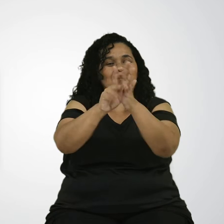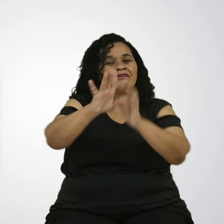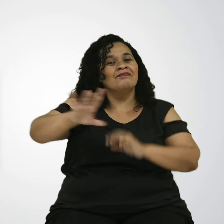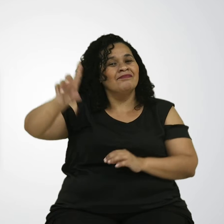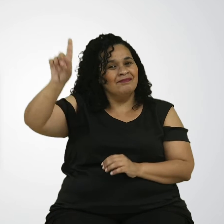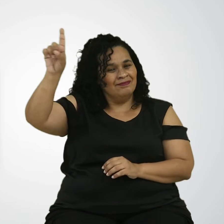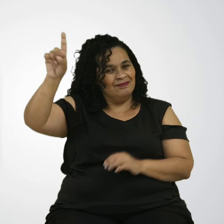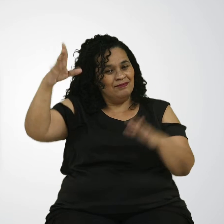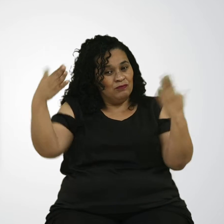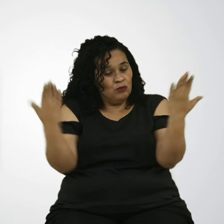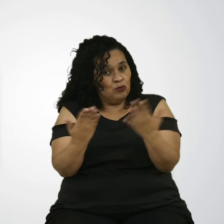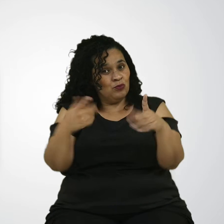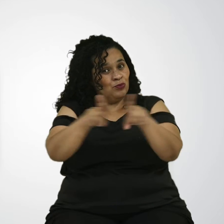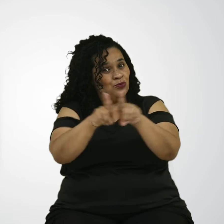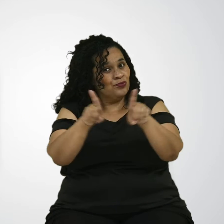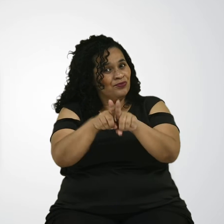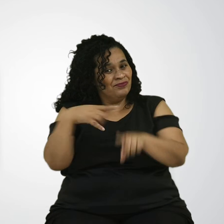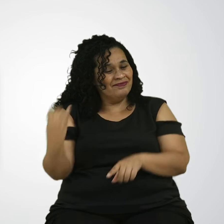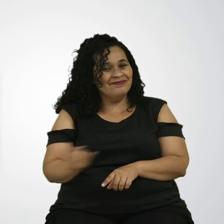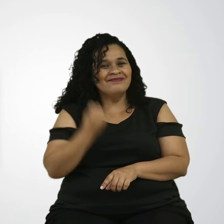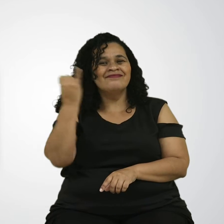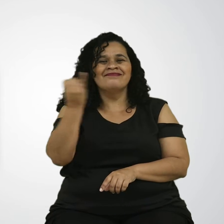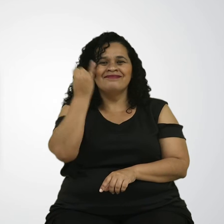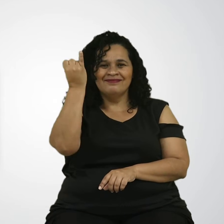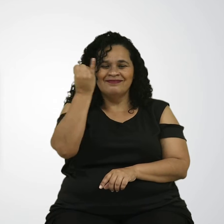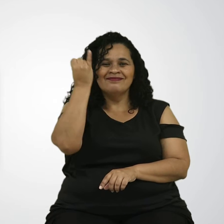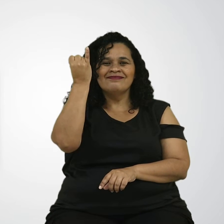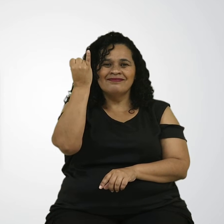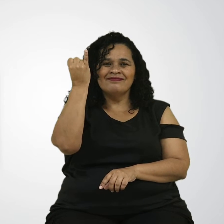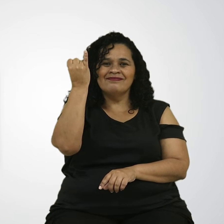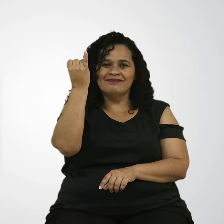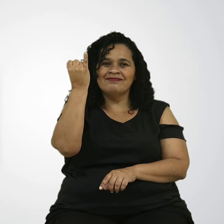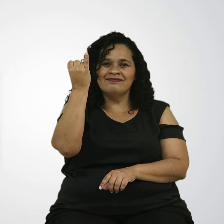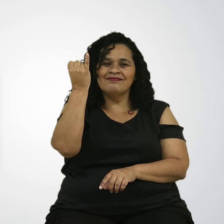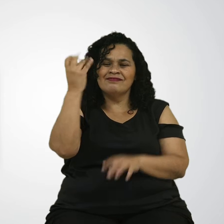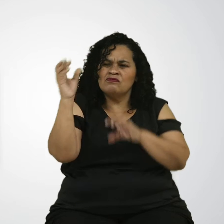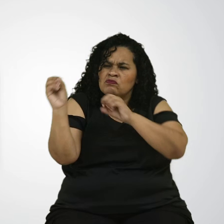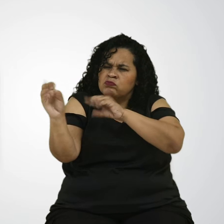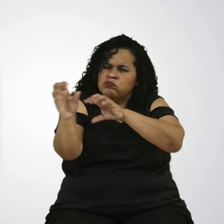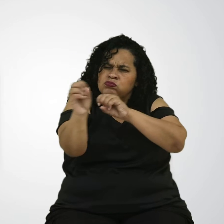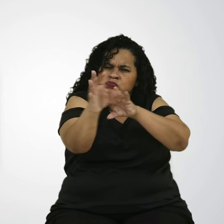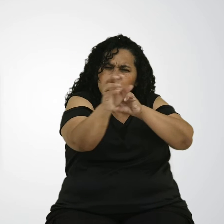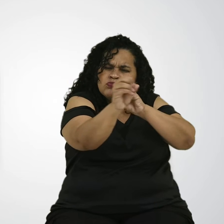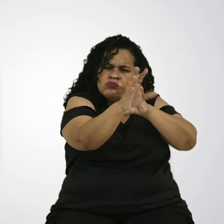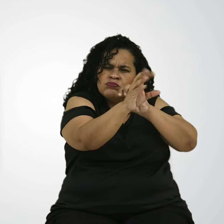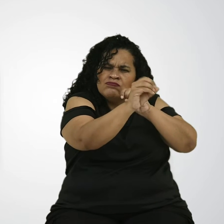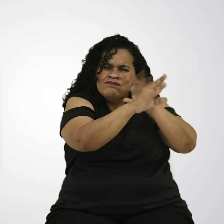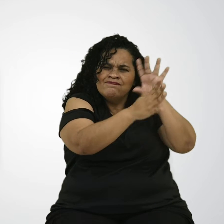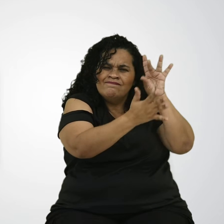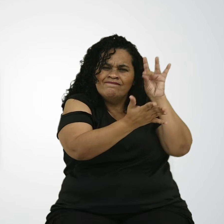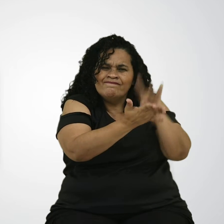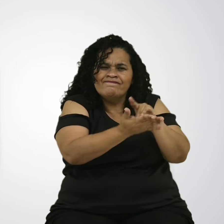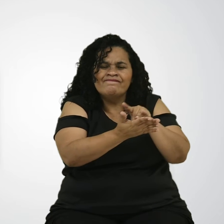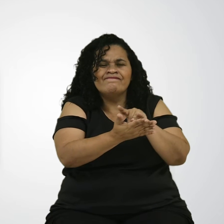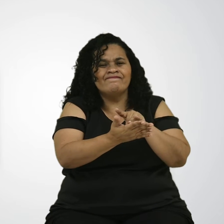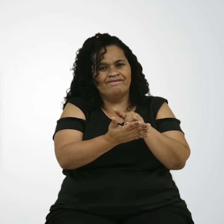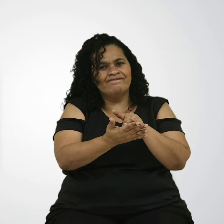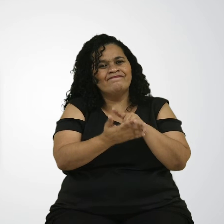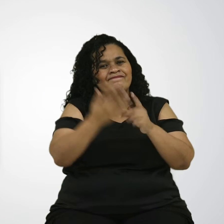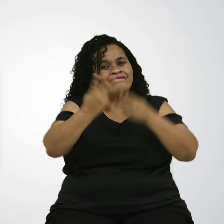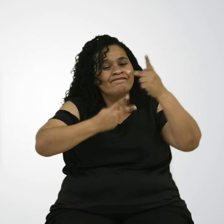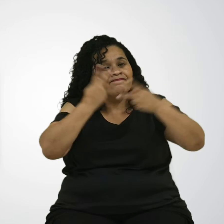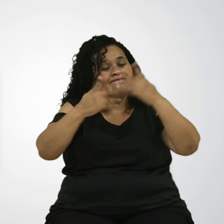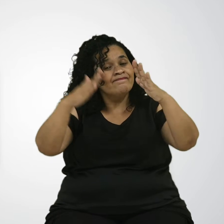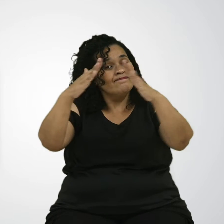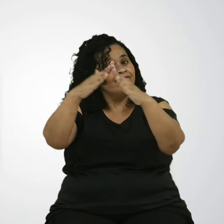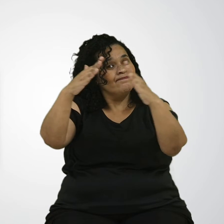pregação expositiva, né? Sim, ela trata o que precisa ser tratado, né? Então, assim, mais uma vez nós estamos falando sobre o lar cristão,